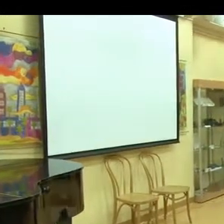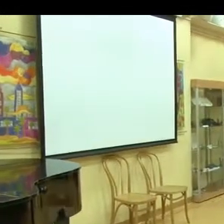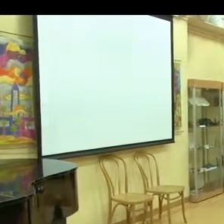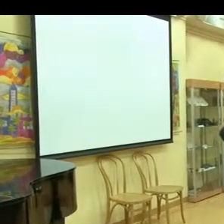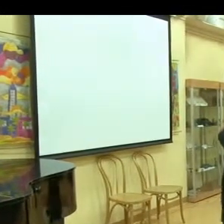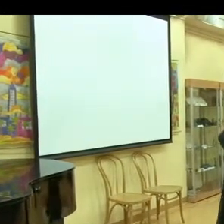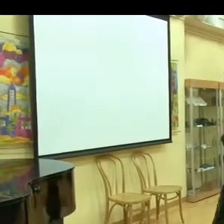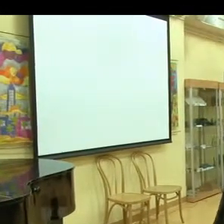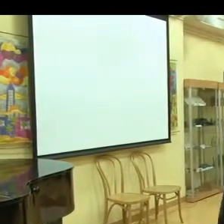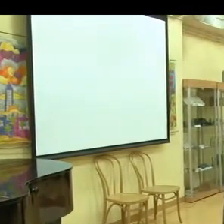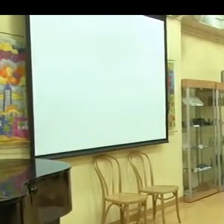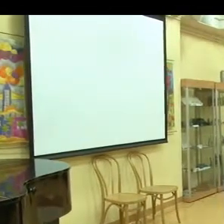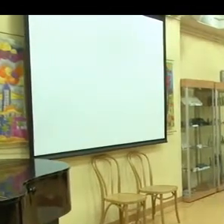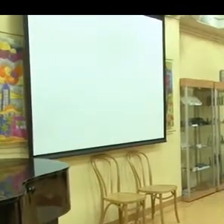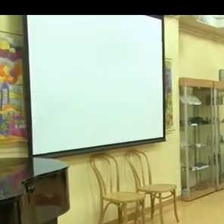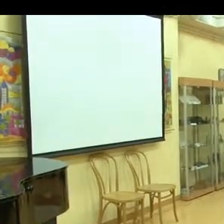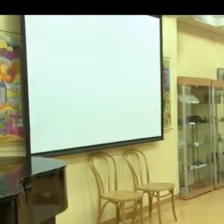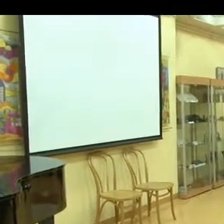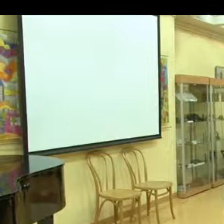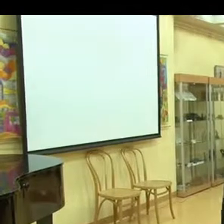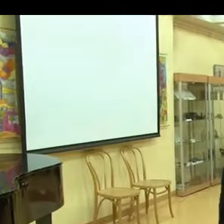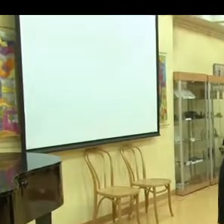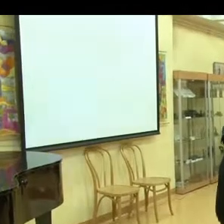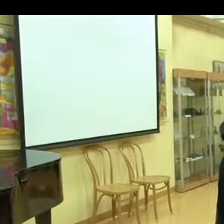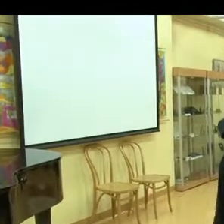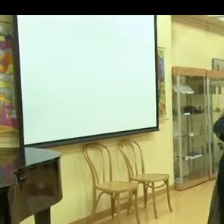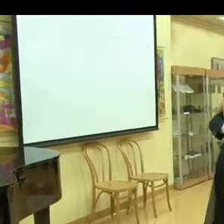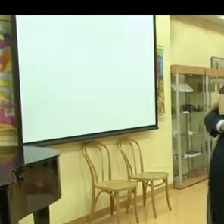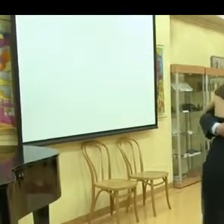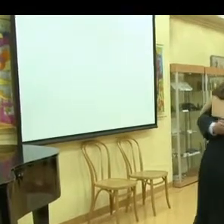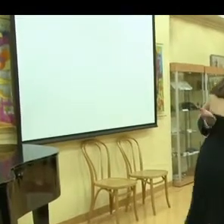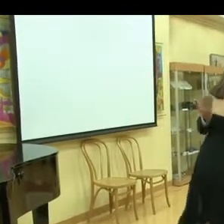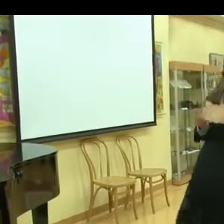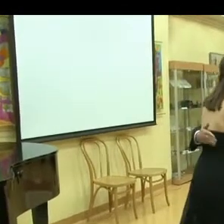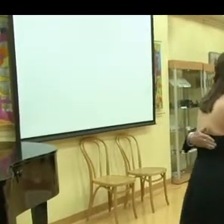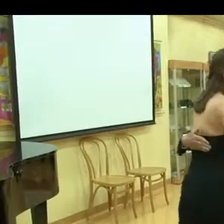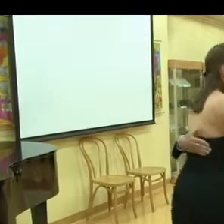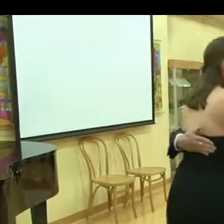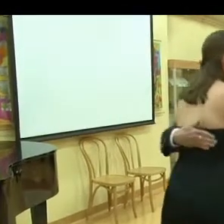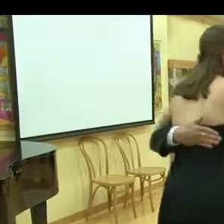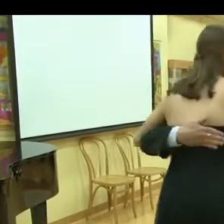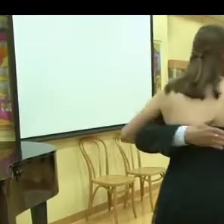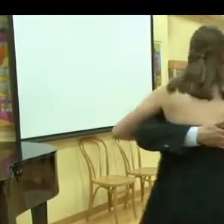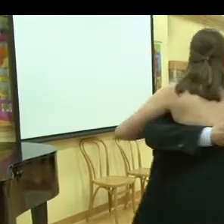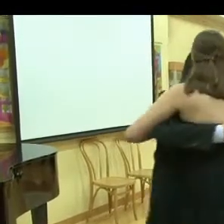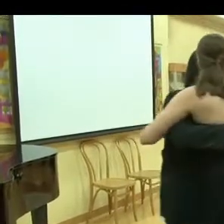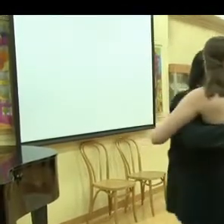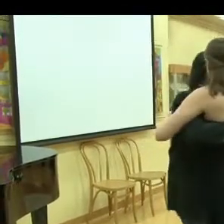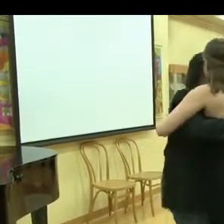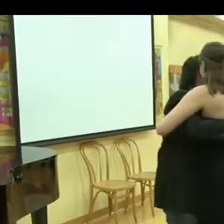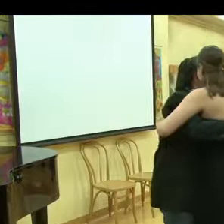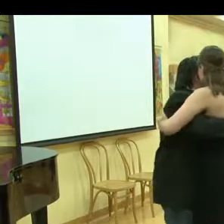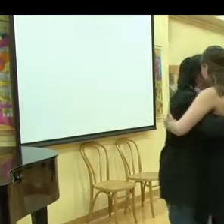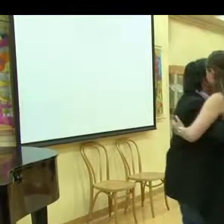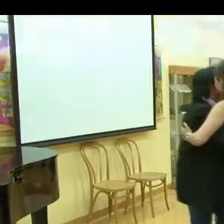ciała, które są trochę dalej. Ręka partnerki spoczywa na prawej łydce partnera, natomiast jej prawa ręka jest wyciągnięta do boku.